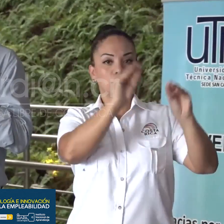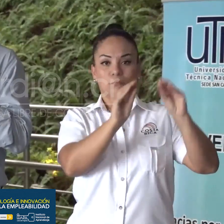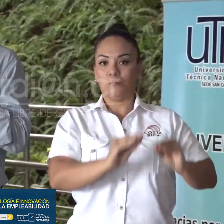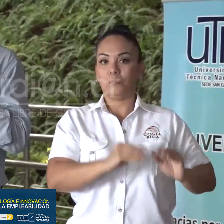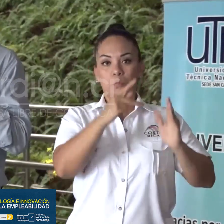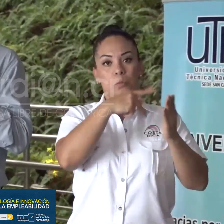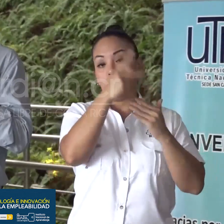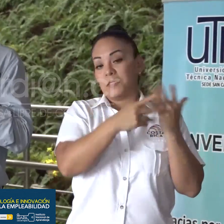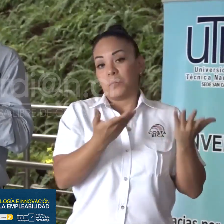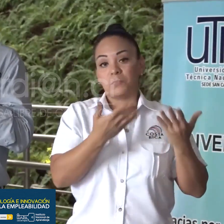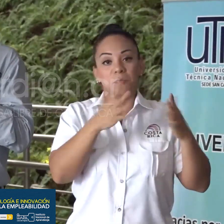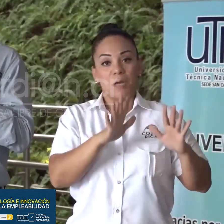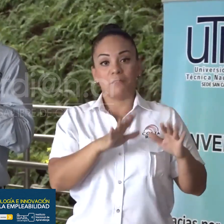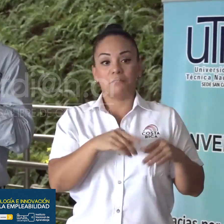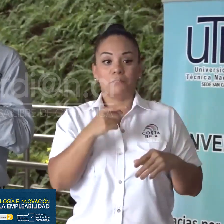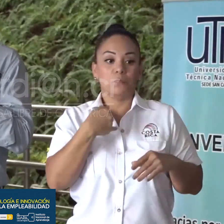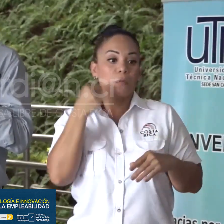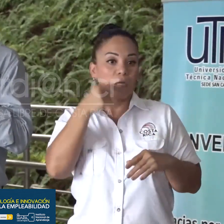Ok.